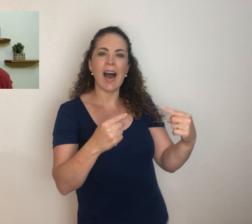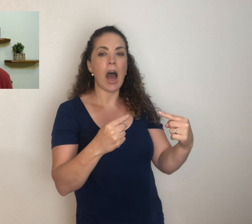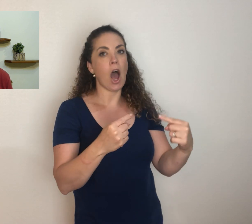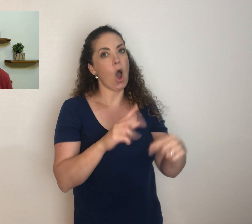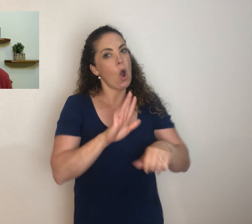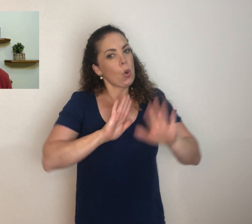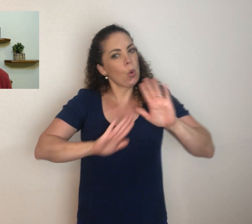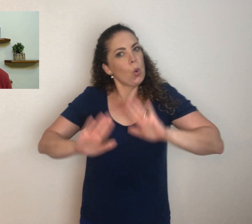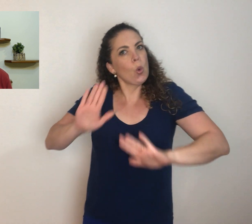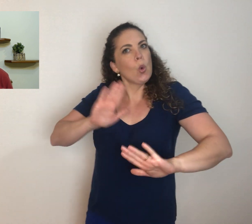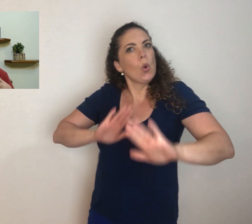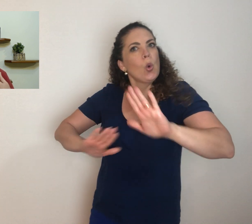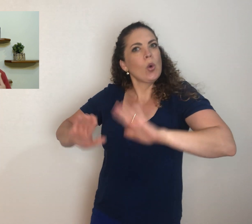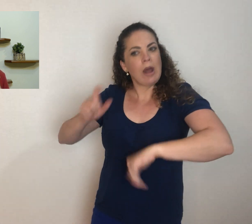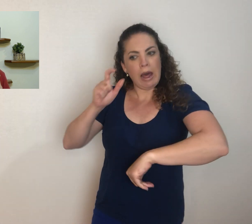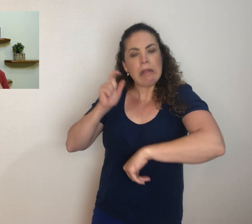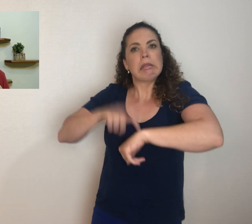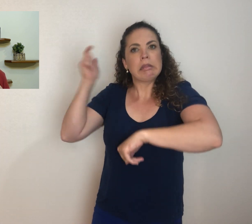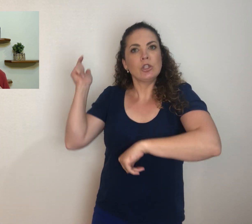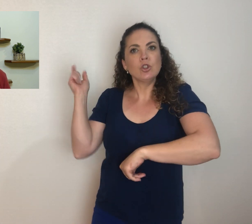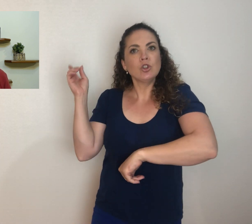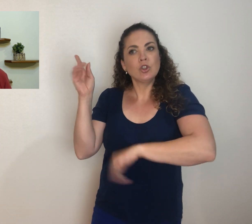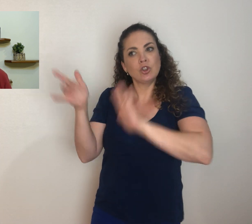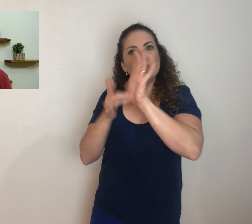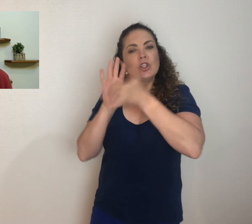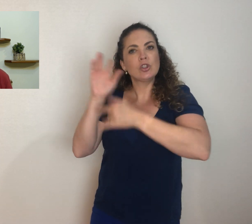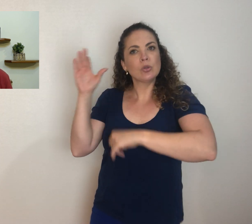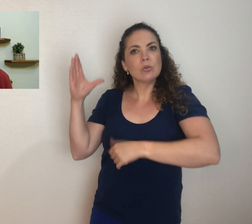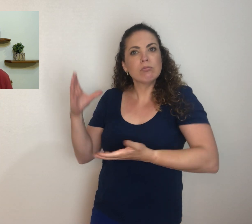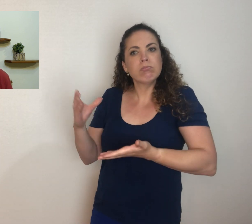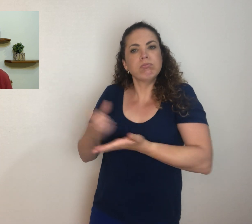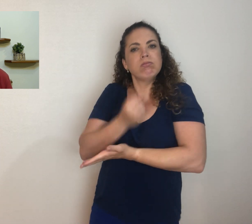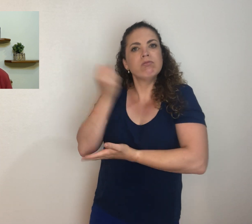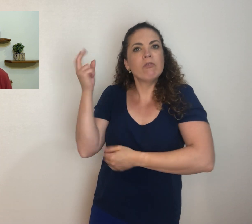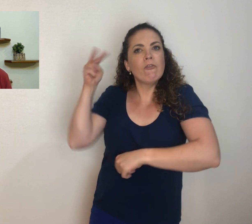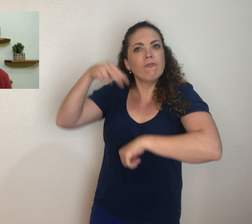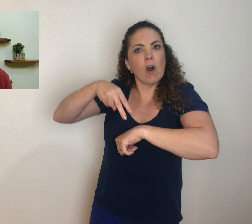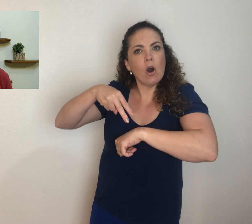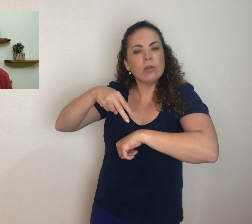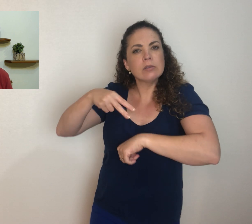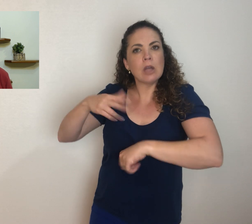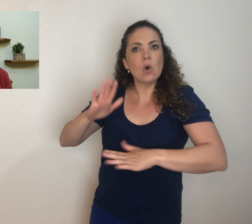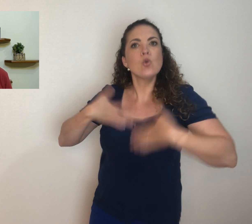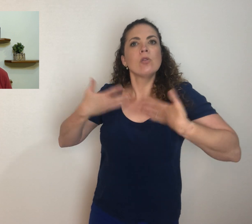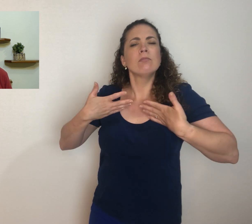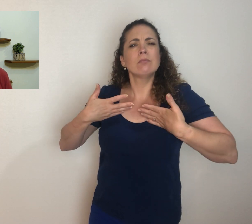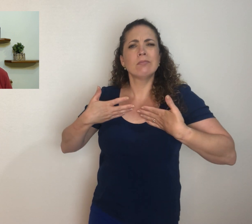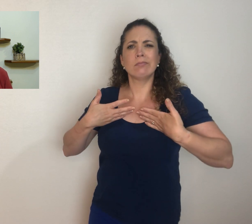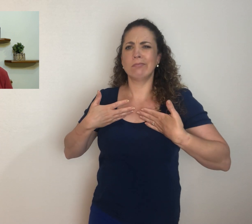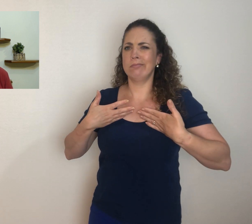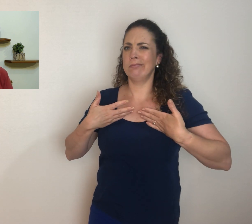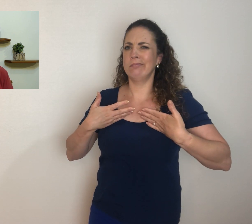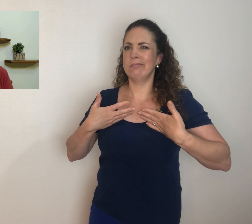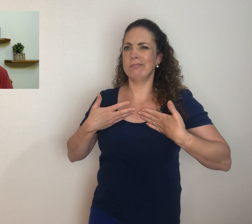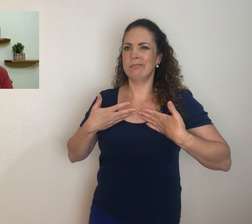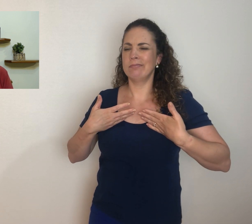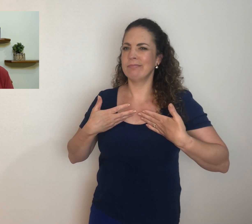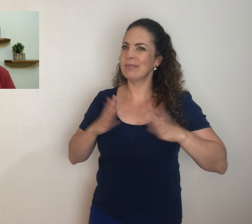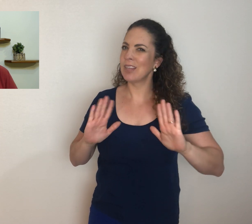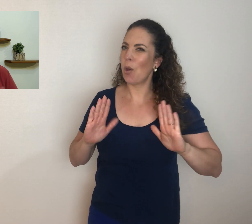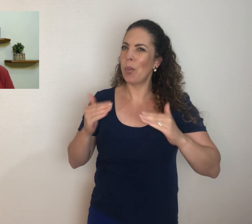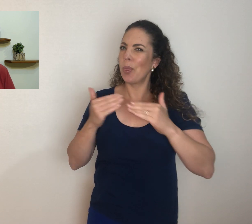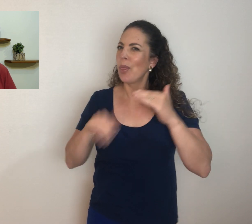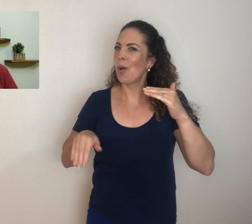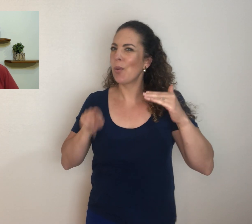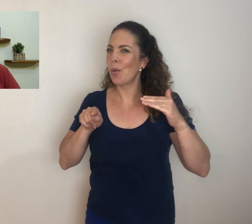E isto não diminui o temor e zelo que cada um de nós tem que ter, porque você e